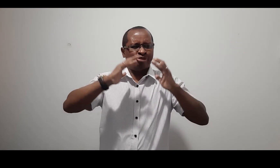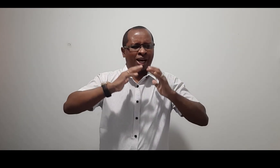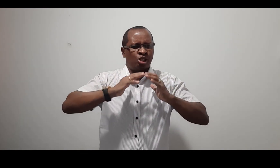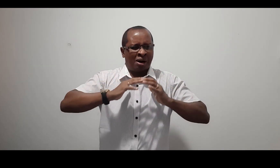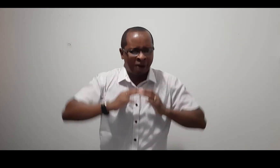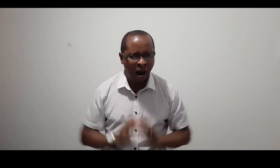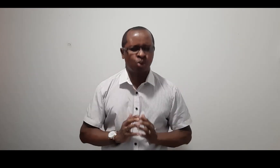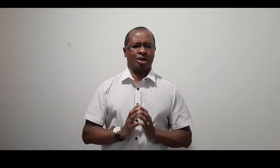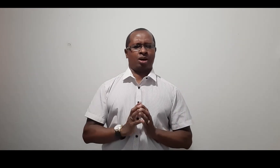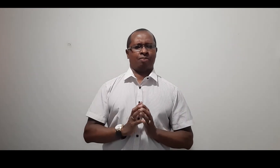fiainam-bavaka isan'andro ianao,